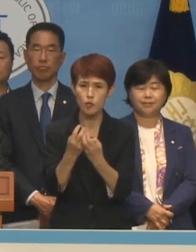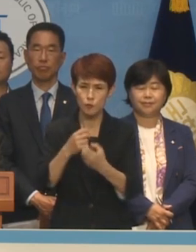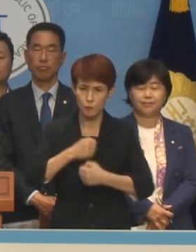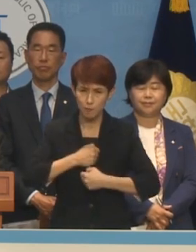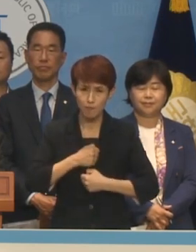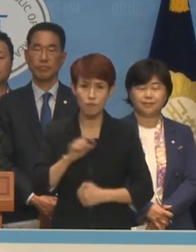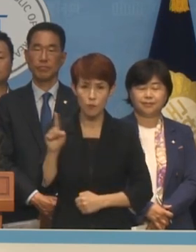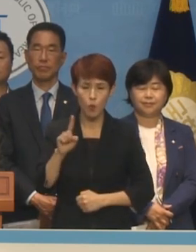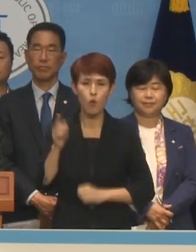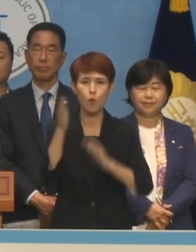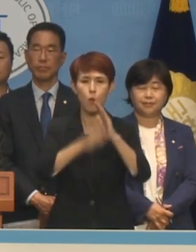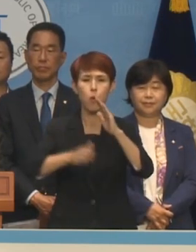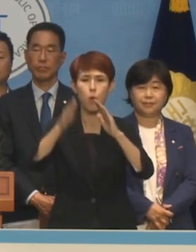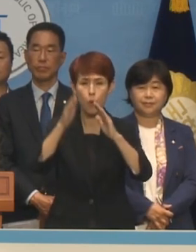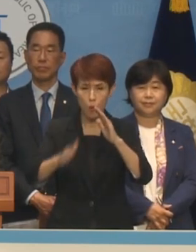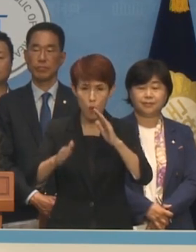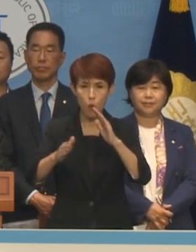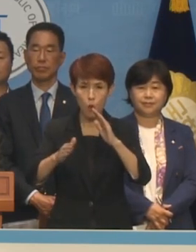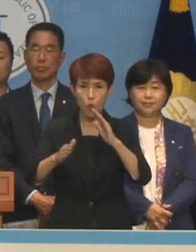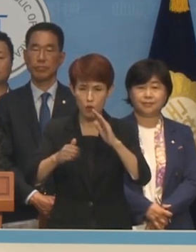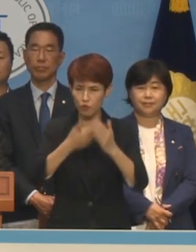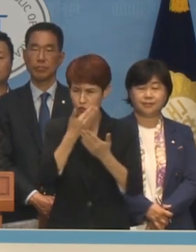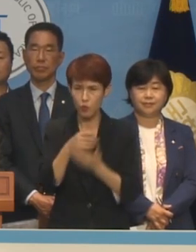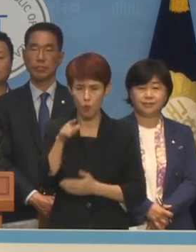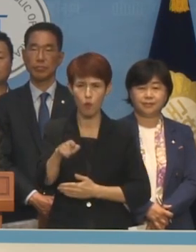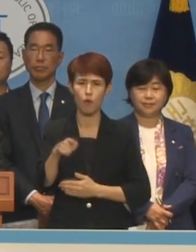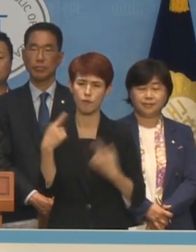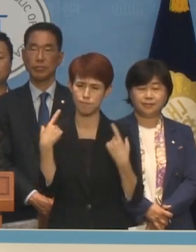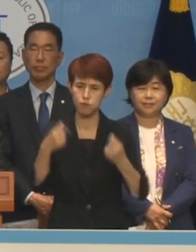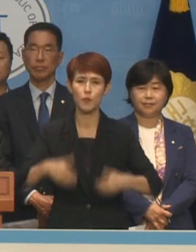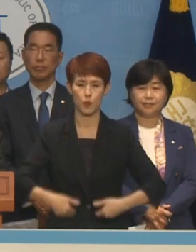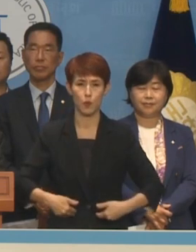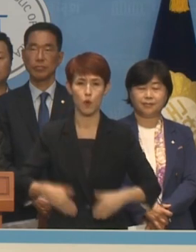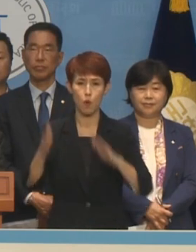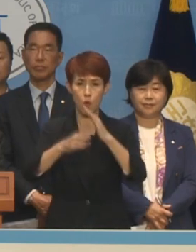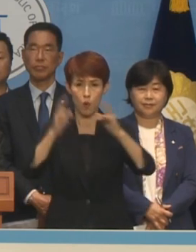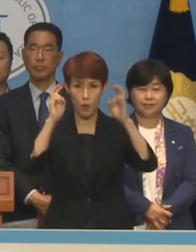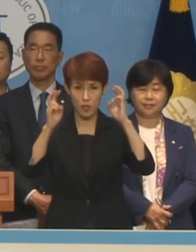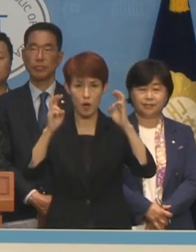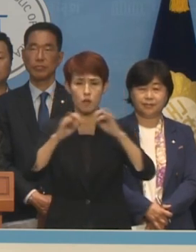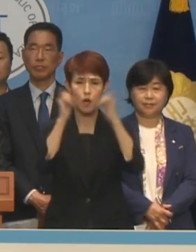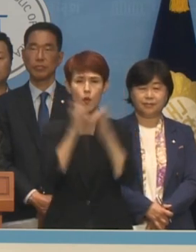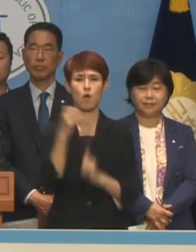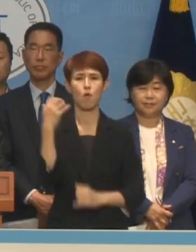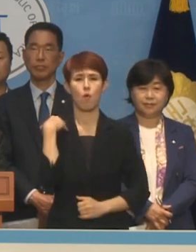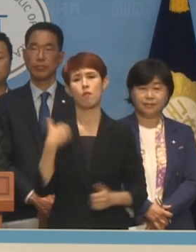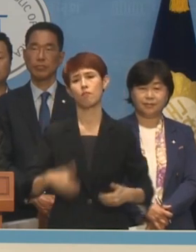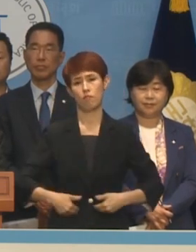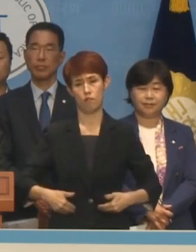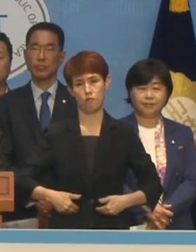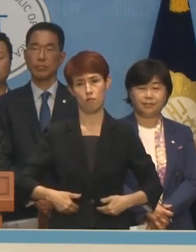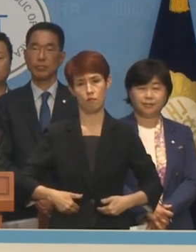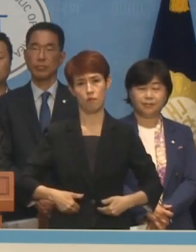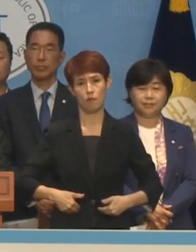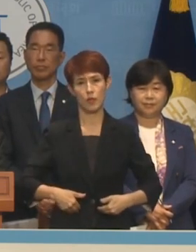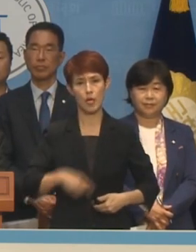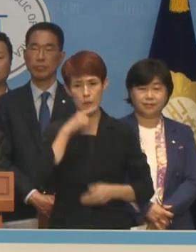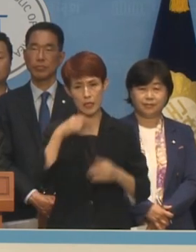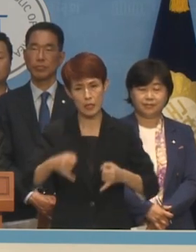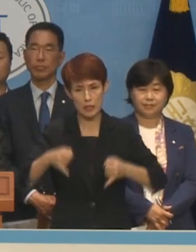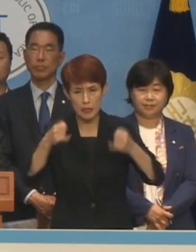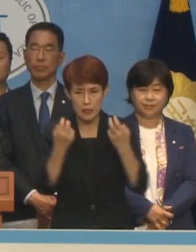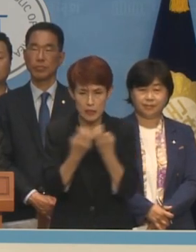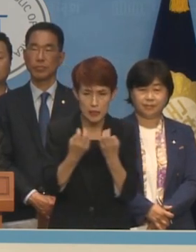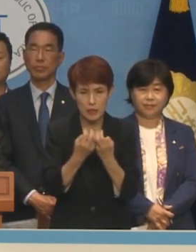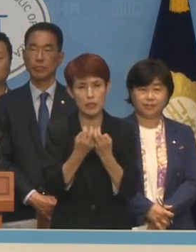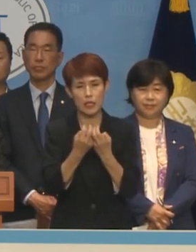원칙은 공공성이 훼손돼서는 안 된다는 점입니다. 공기업의 사회적 역할에도 불구하고 그저 적자라는 이유